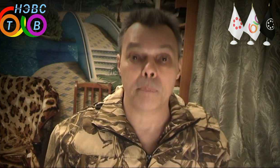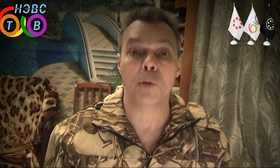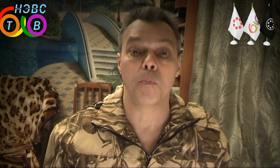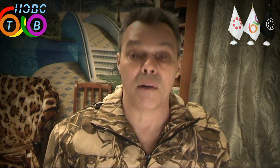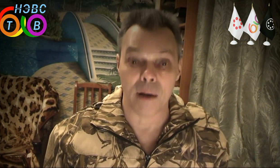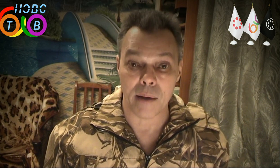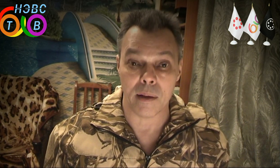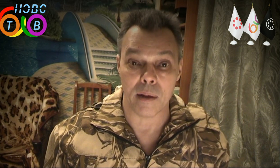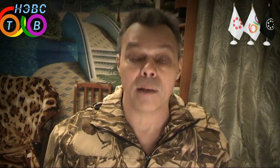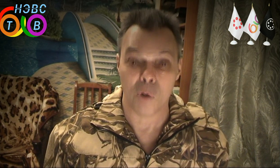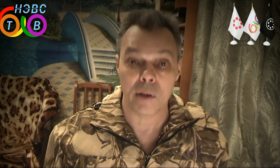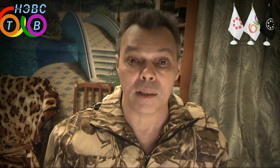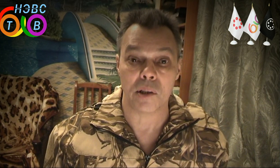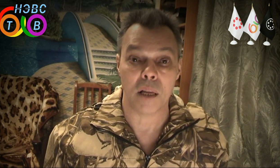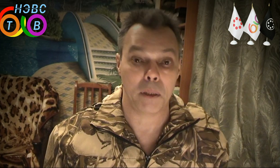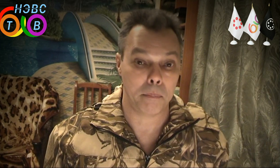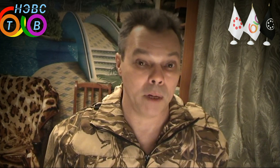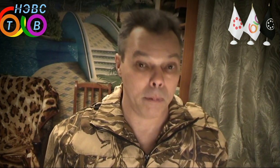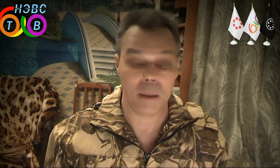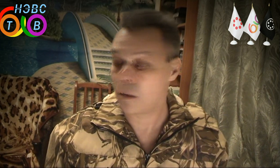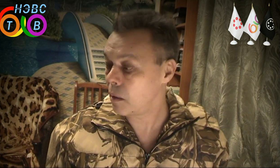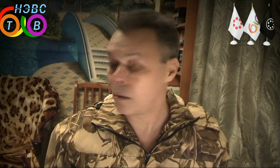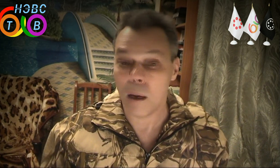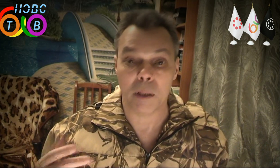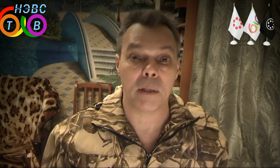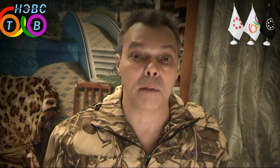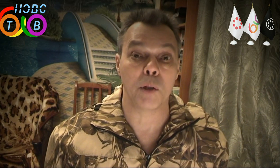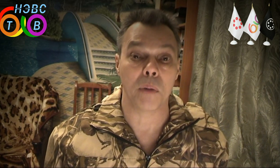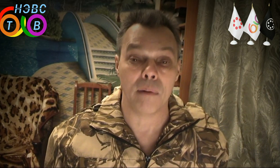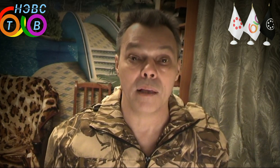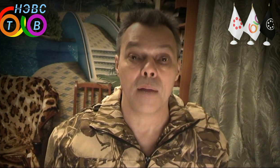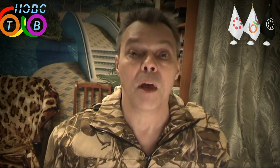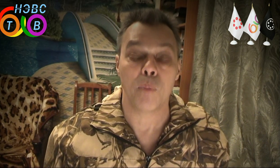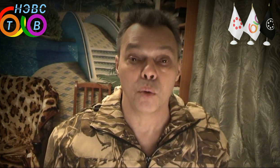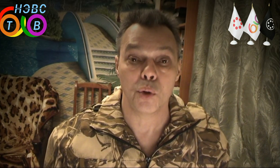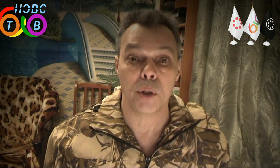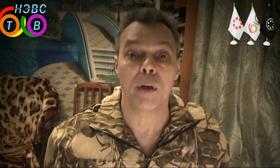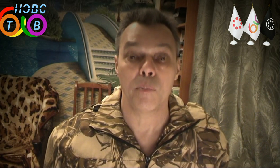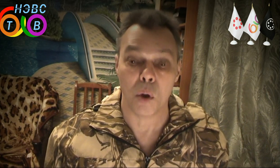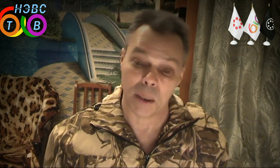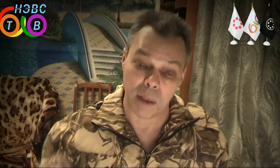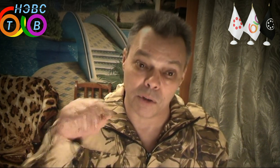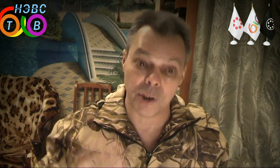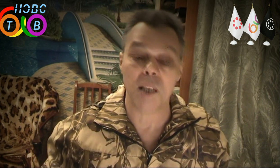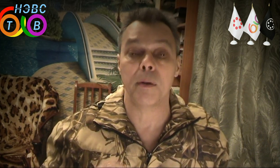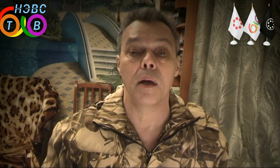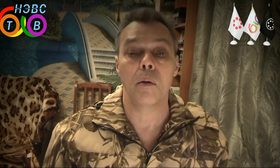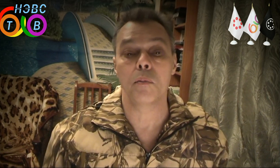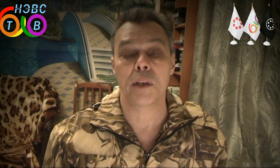под управление, его жизнь начинает подпадать под управление будущим ребенком. Или вот сейчас он